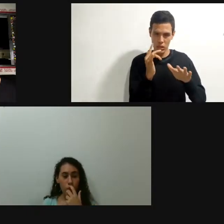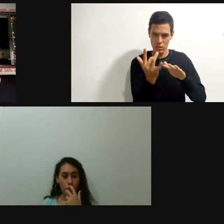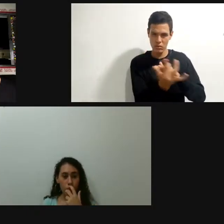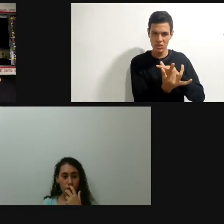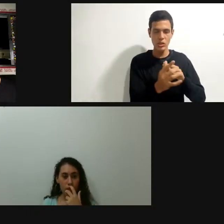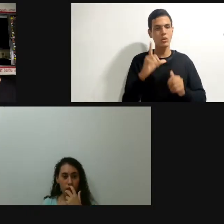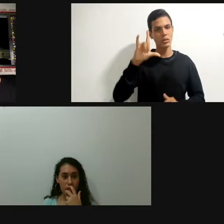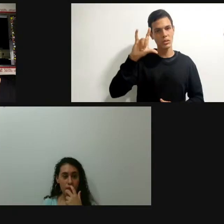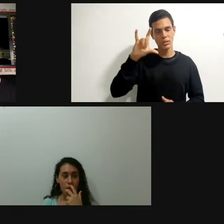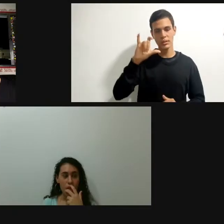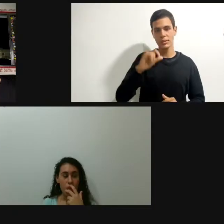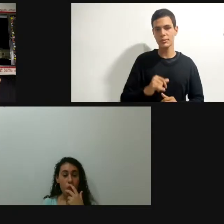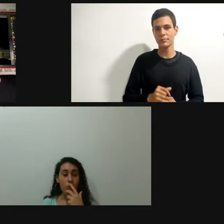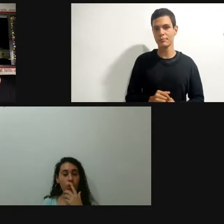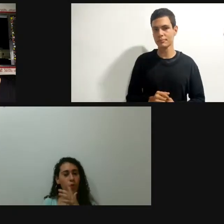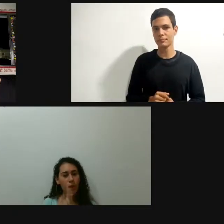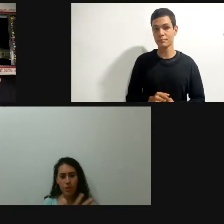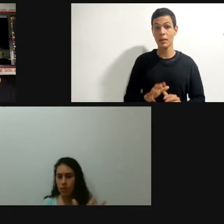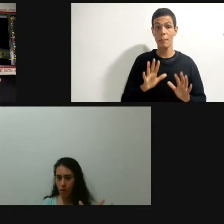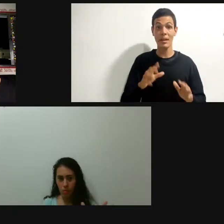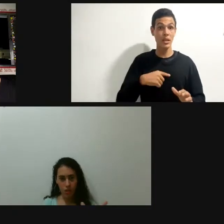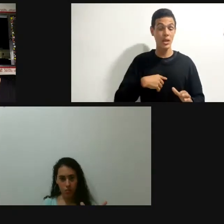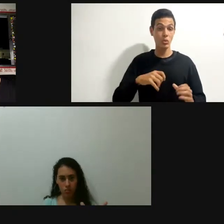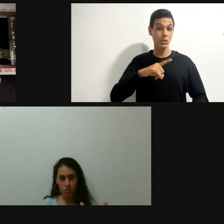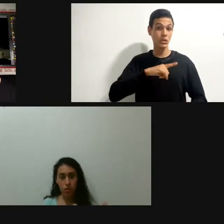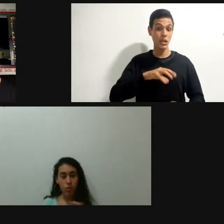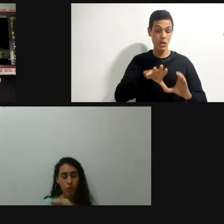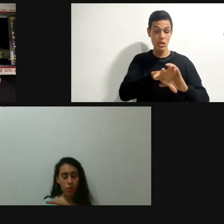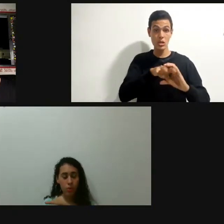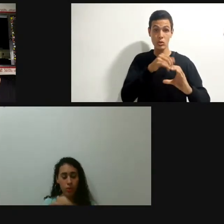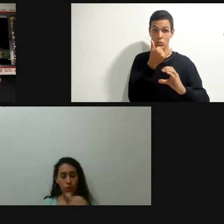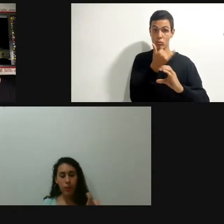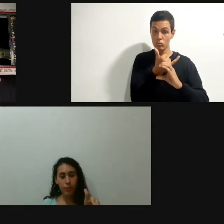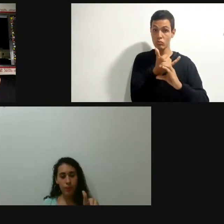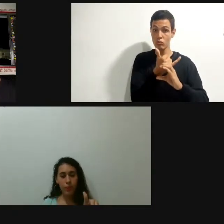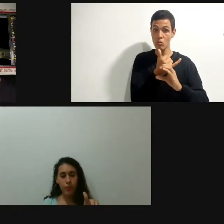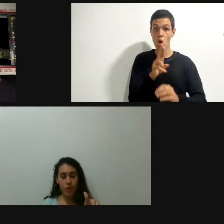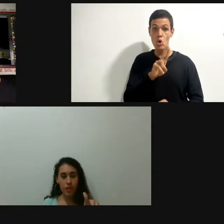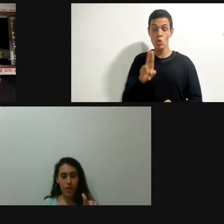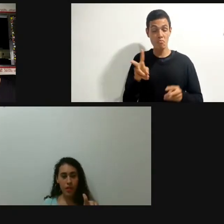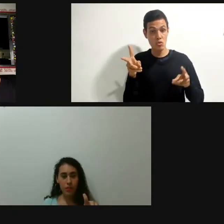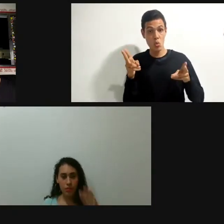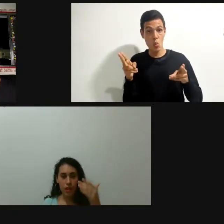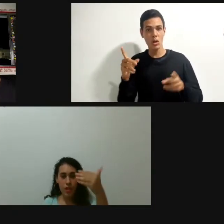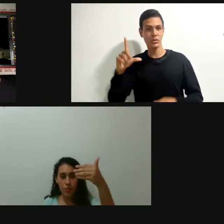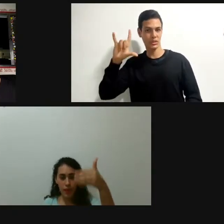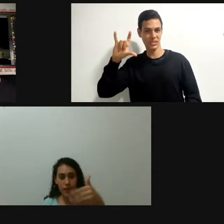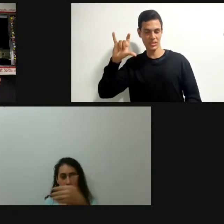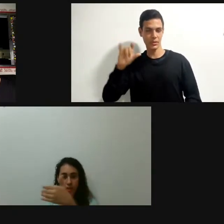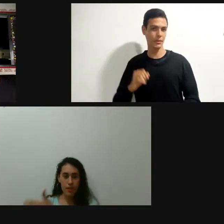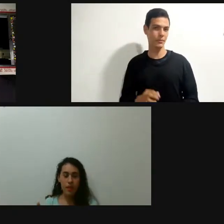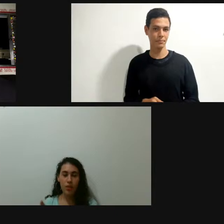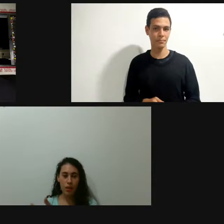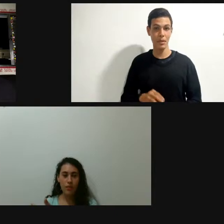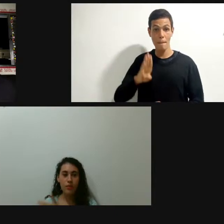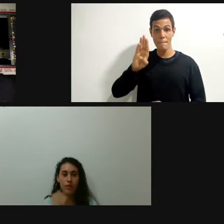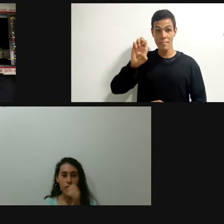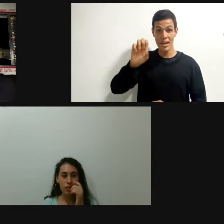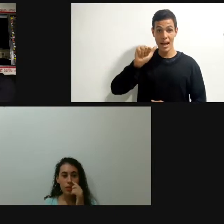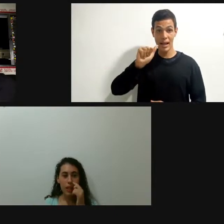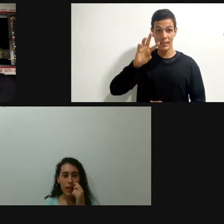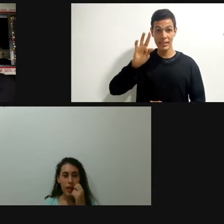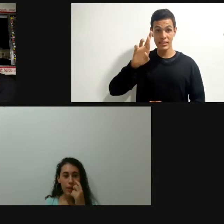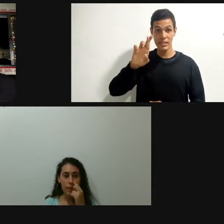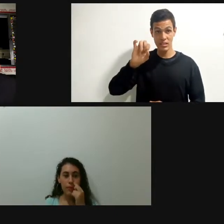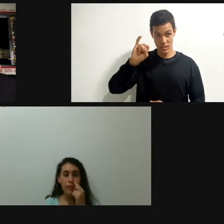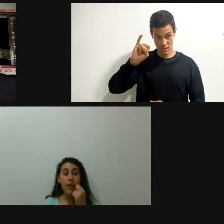no YouTube, sim, do mesmo nome do meu Instagram. No caso, Beatriz Sândola. Não